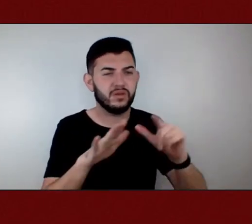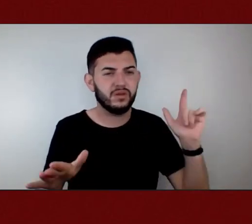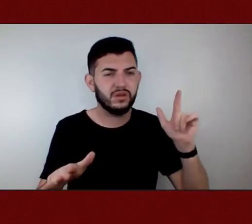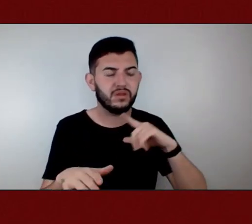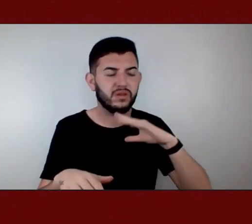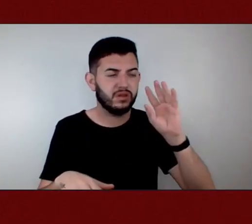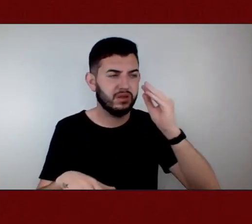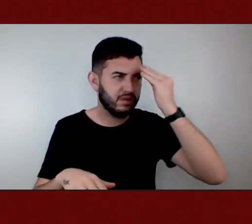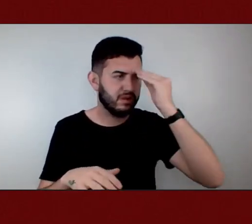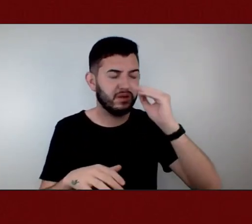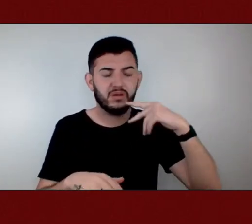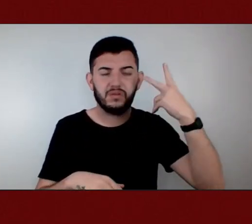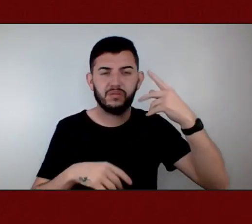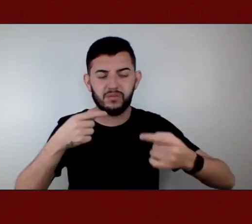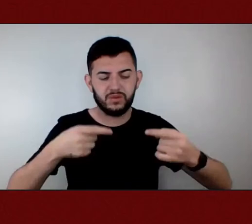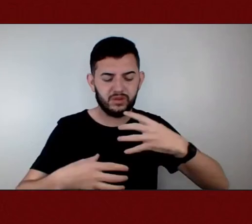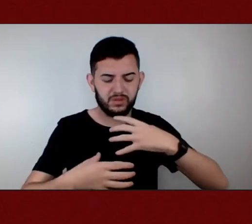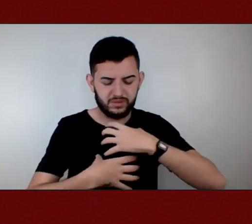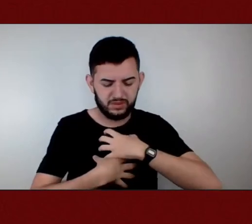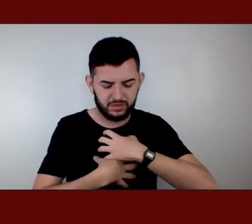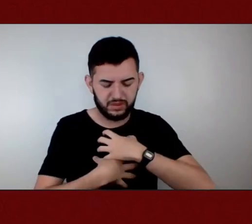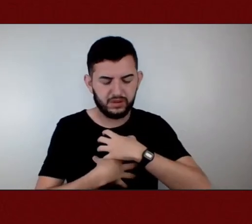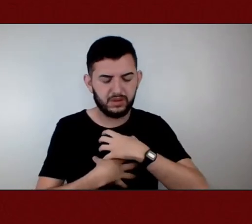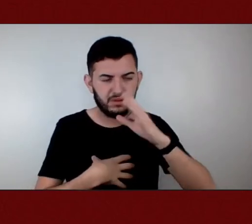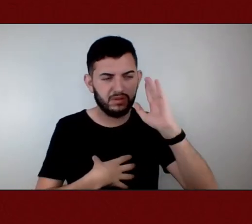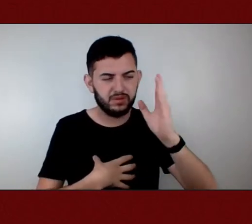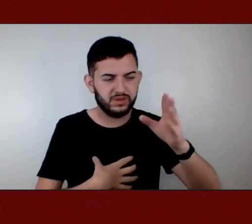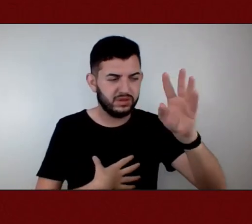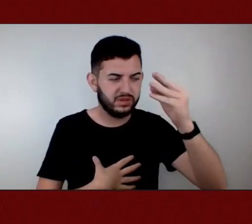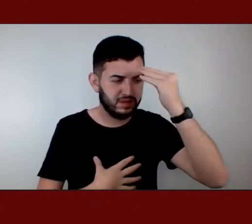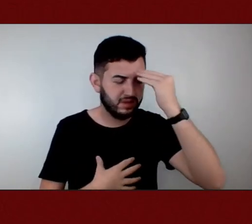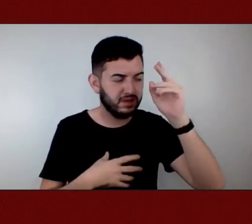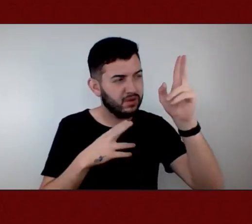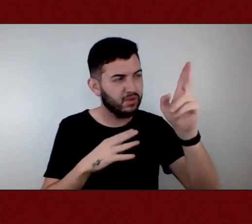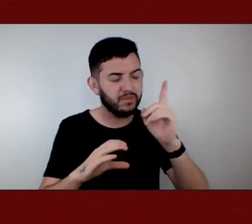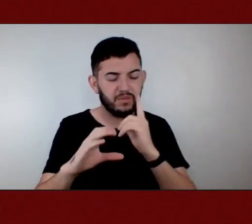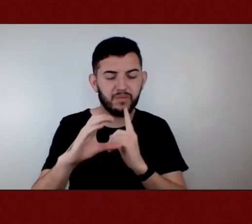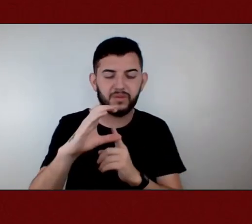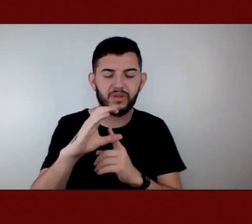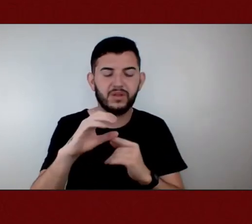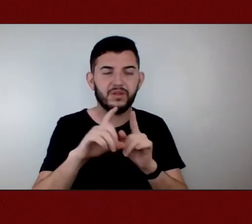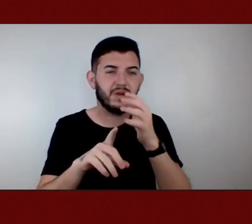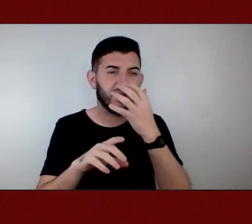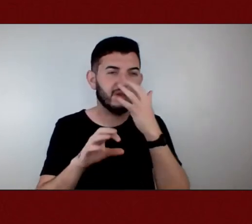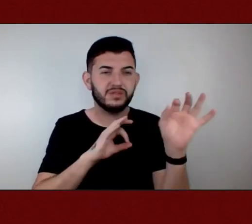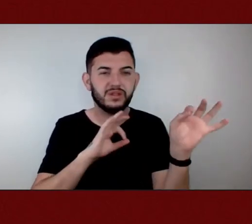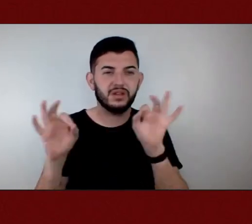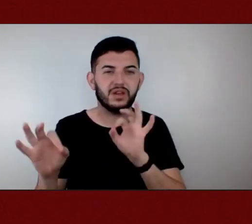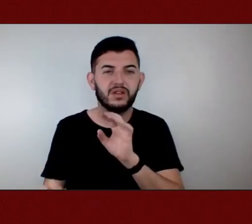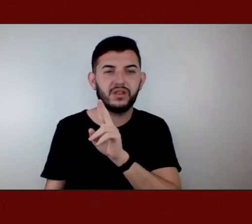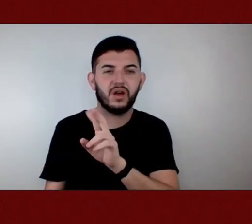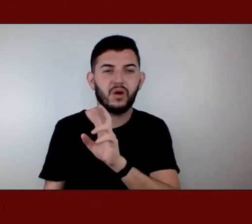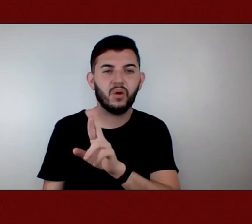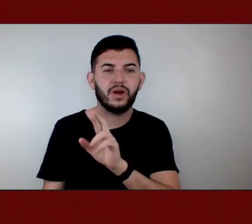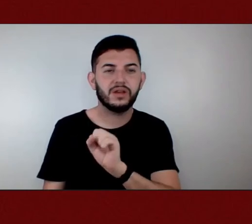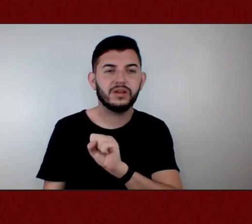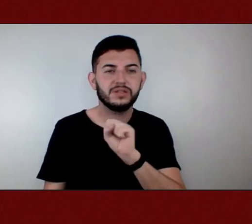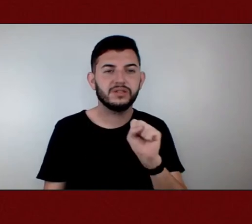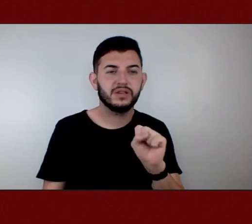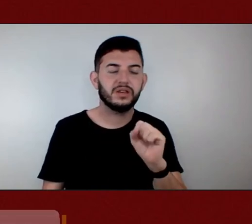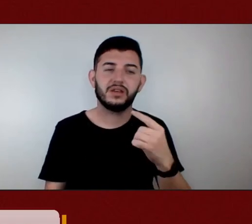que eu já me entendia como comunista, admirador da União Soviética e, é claro, anti-imperialista.